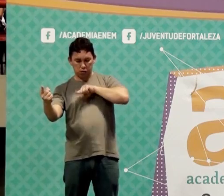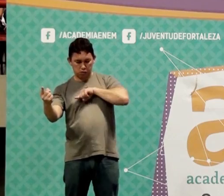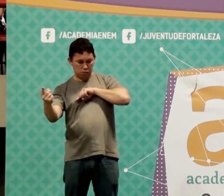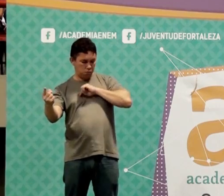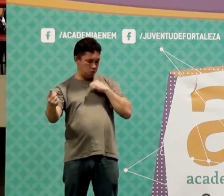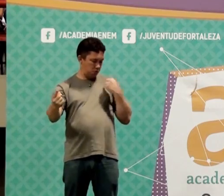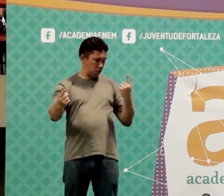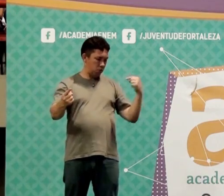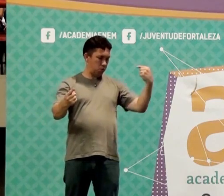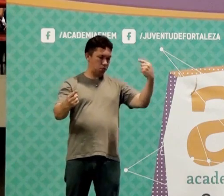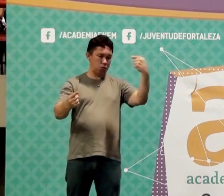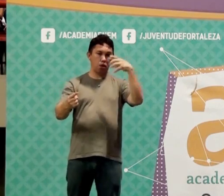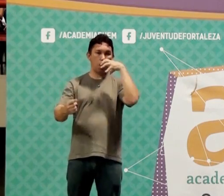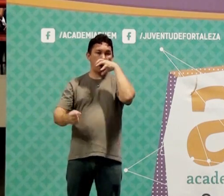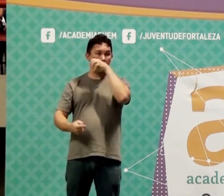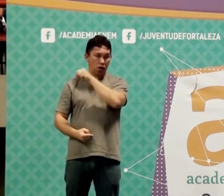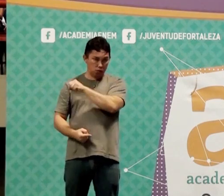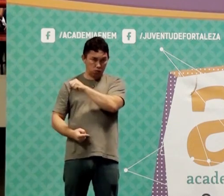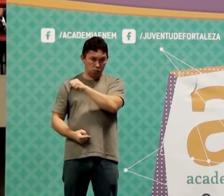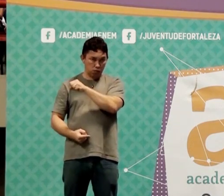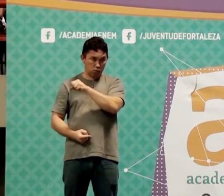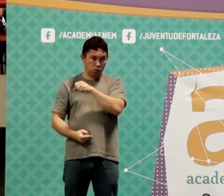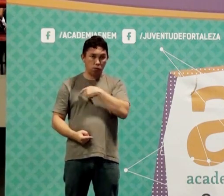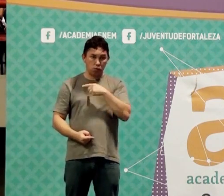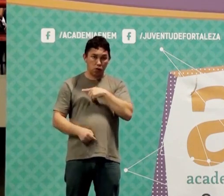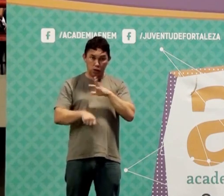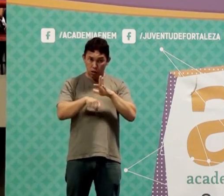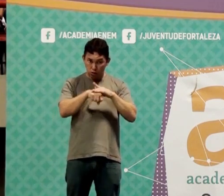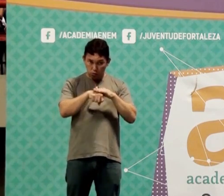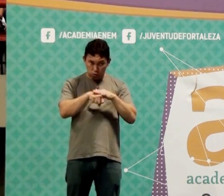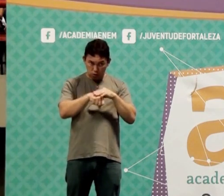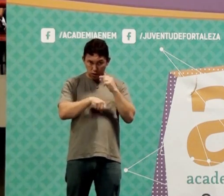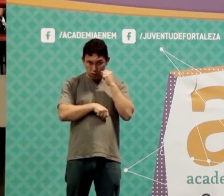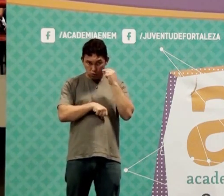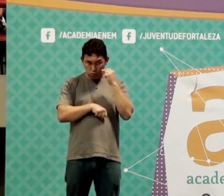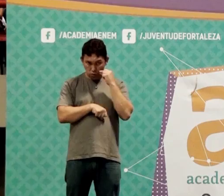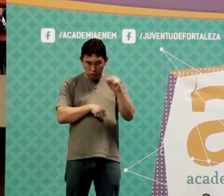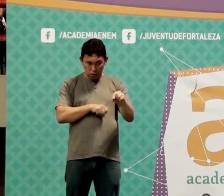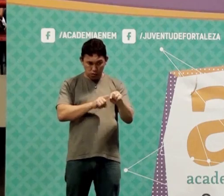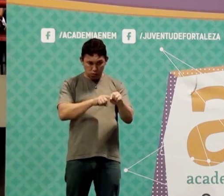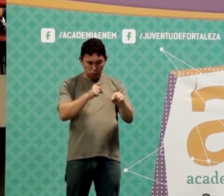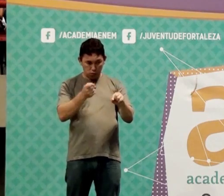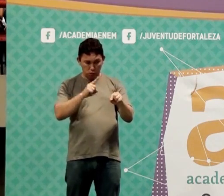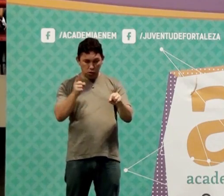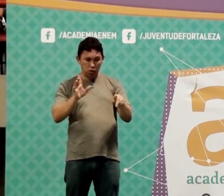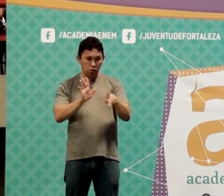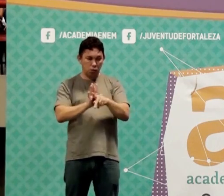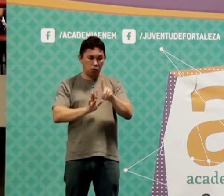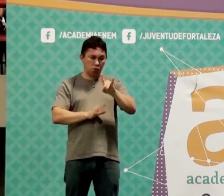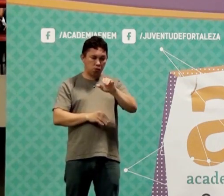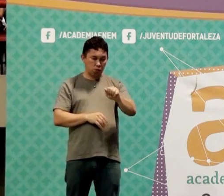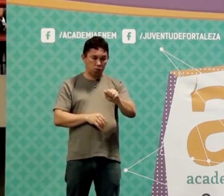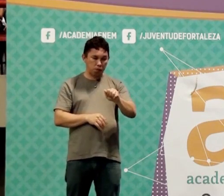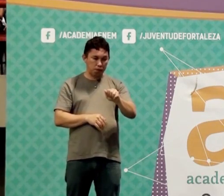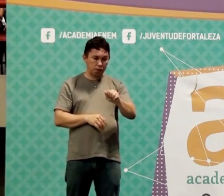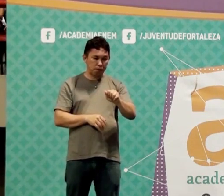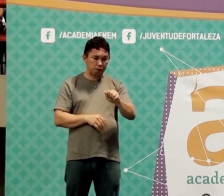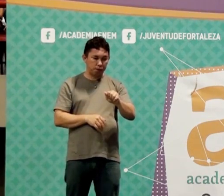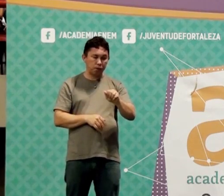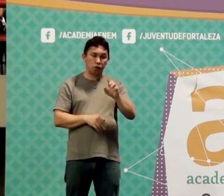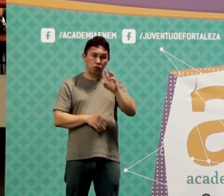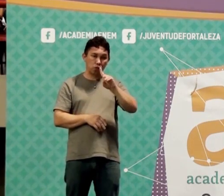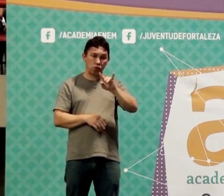da Europa. Entre indas e vindas, tá? Ela vinha, matava as pessoas, e aí depois ela se